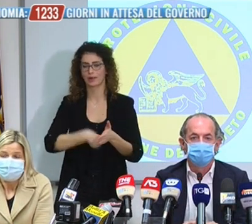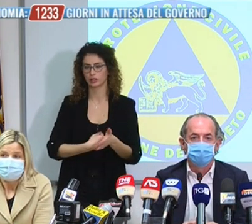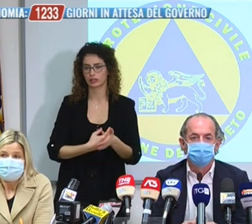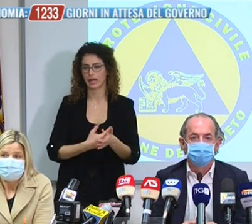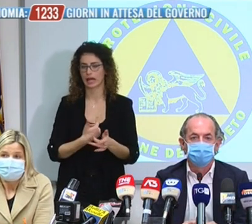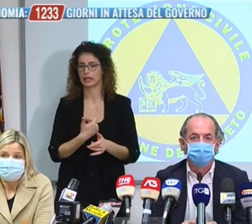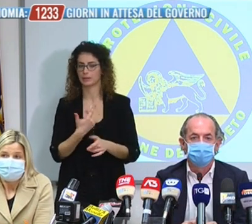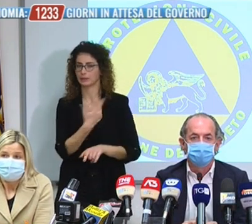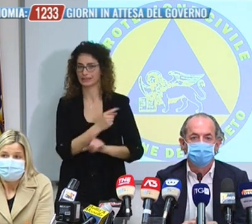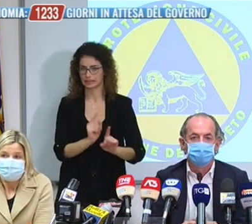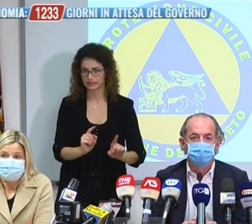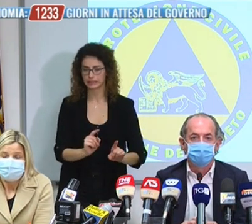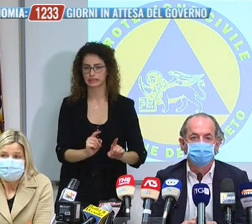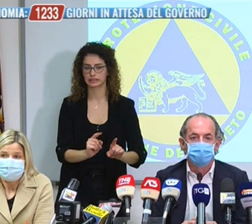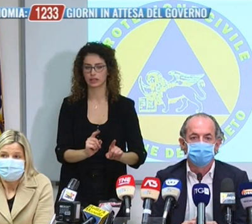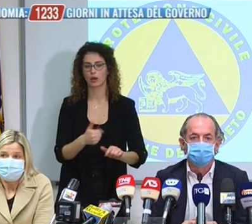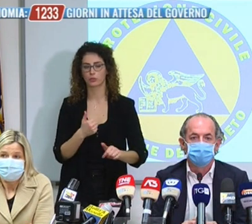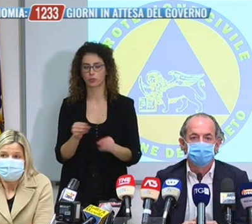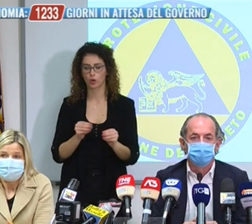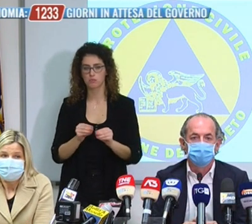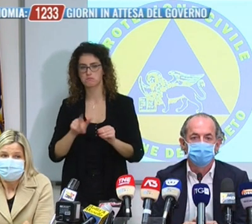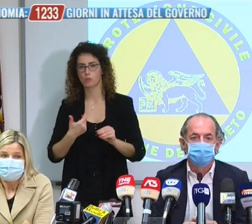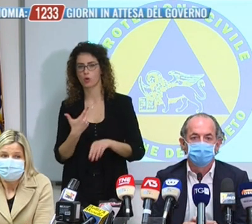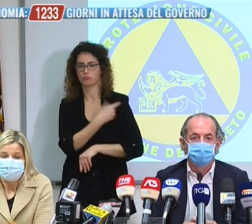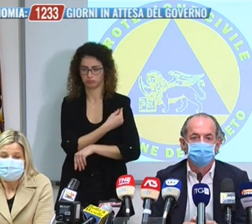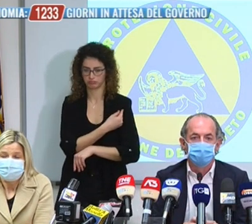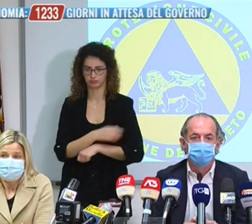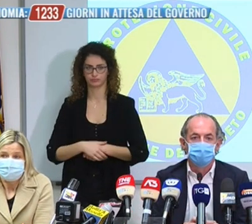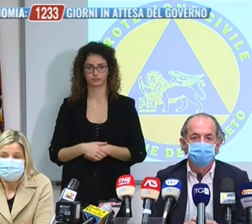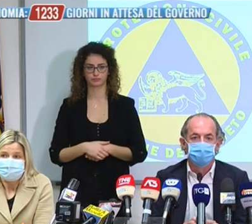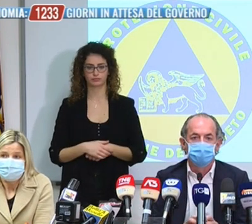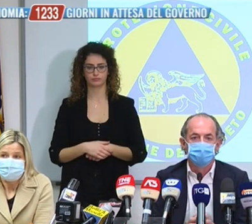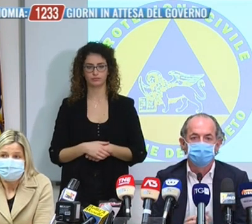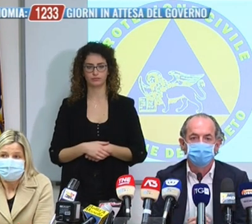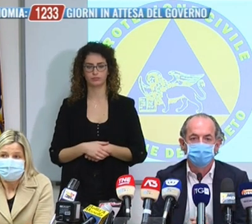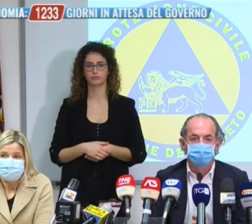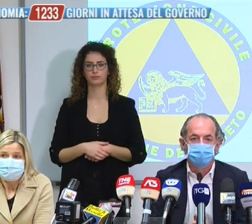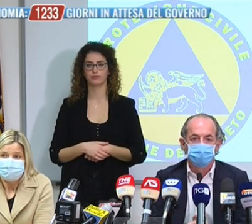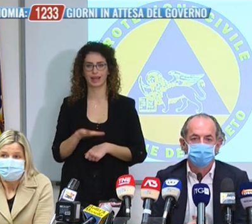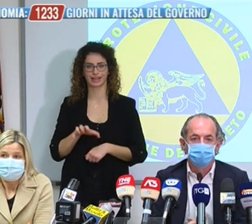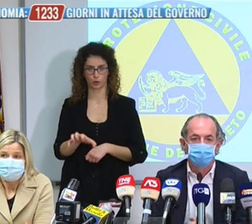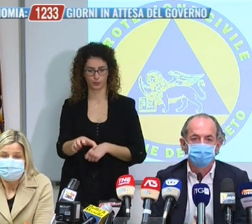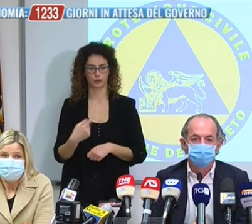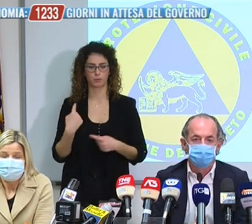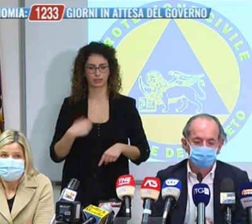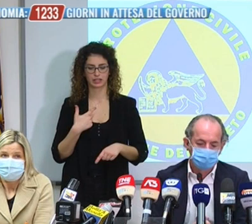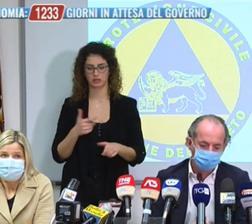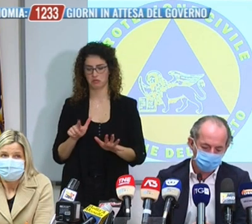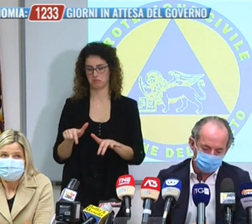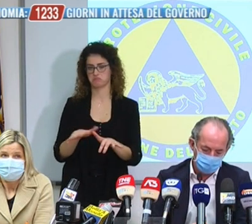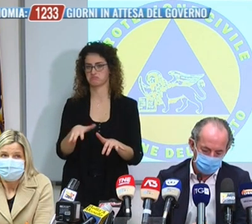e non si sono vaccinati, per essere recuperati. Ecco, quindi penso che nei prossimi giorni avremo questo tipo